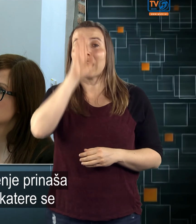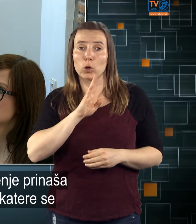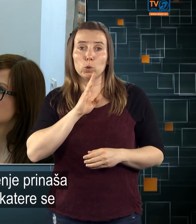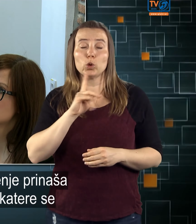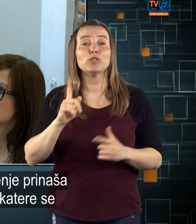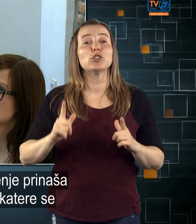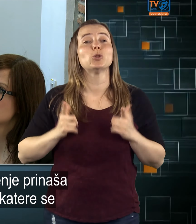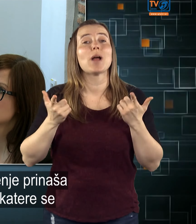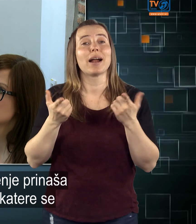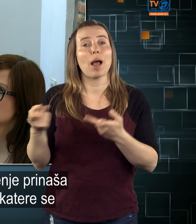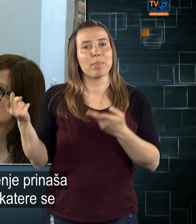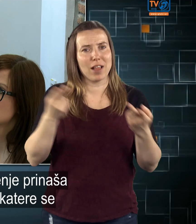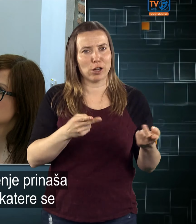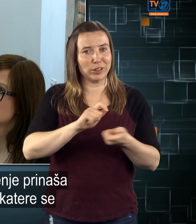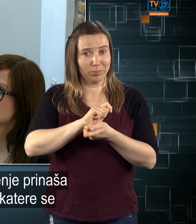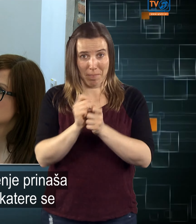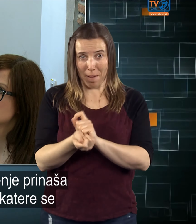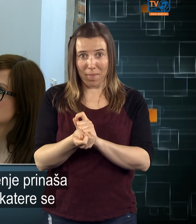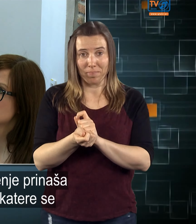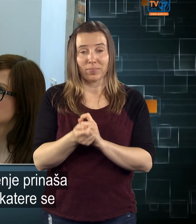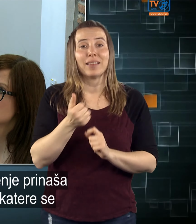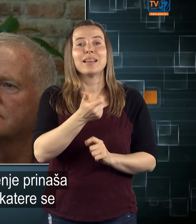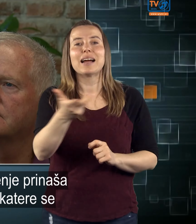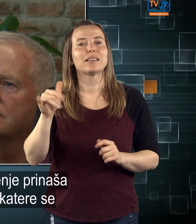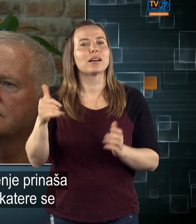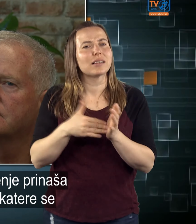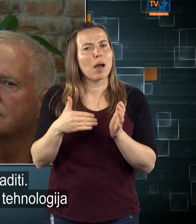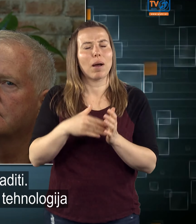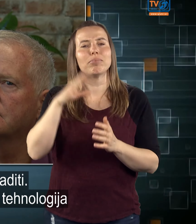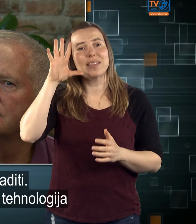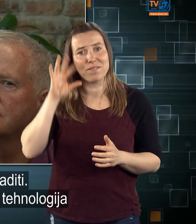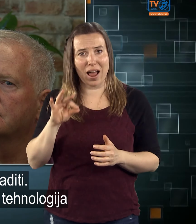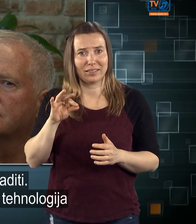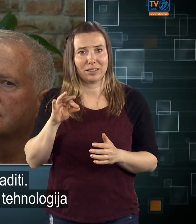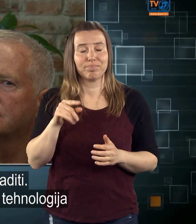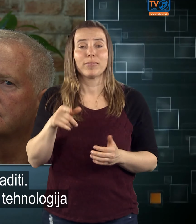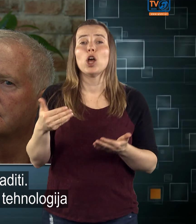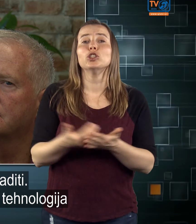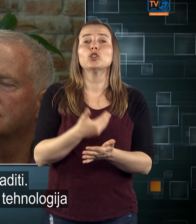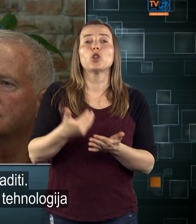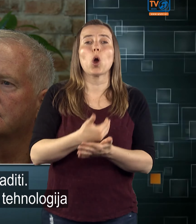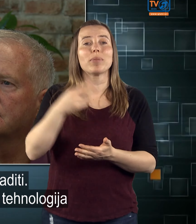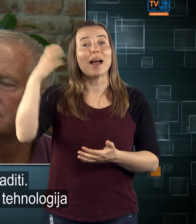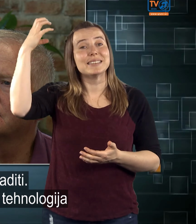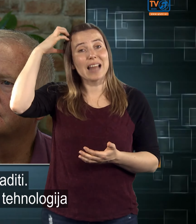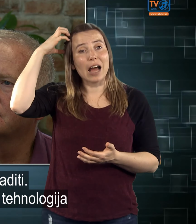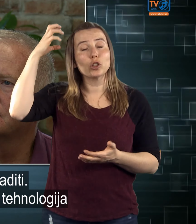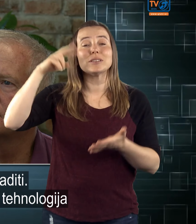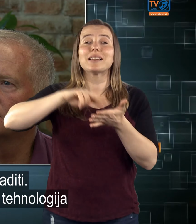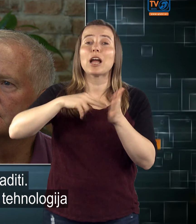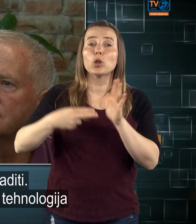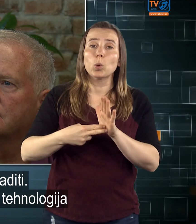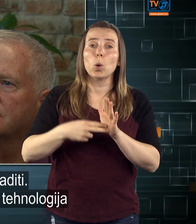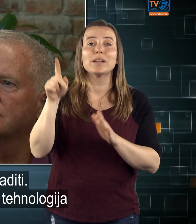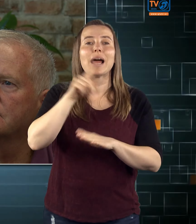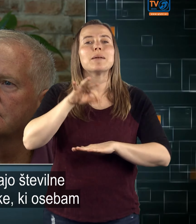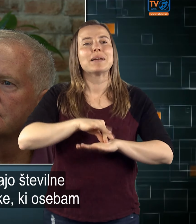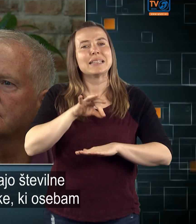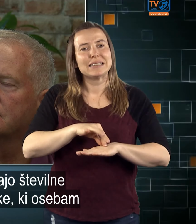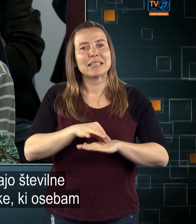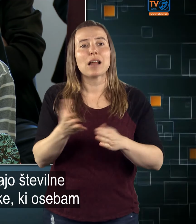Naglušnost v življenje prinaša spremembe, na katere se je treba navaditi. Sodobna znanost, tehnologija